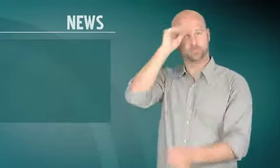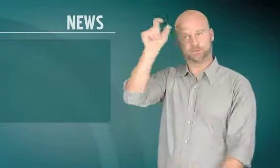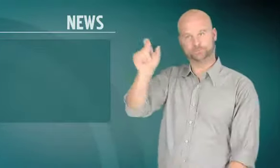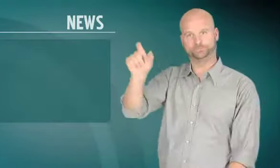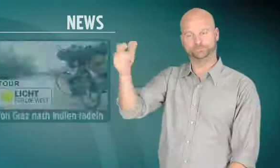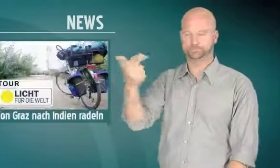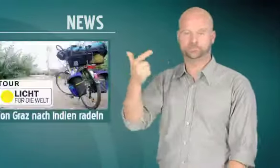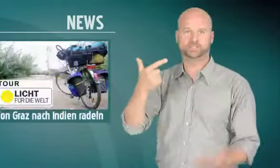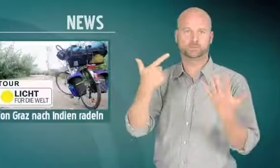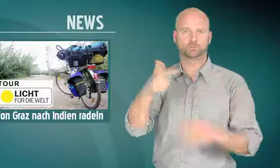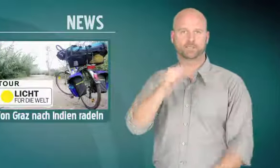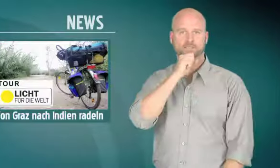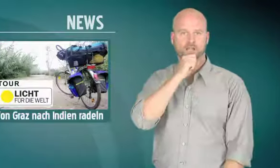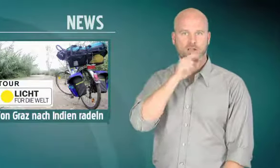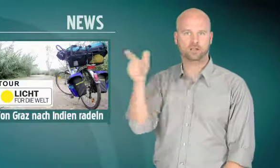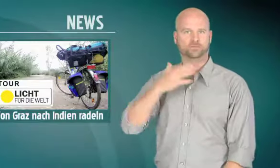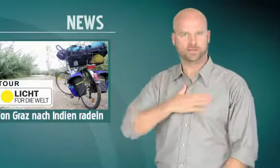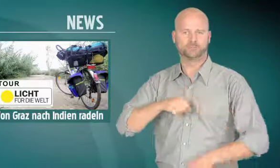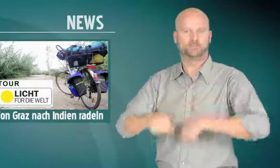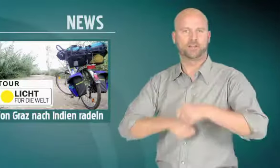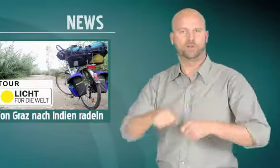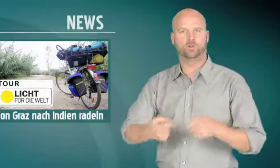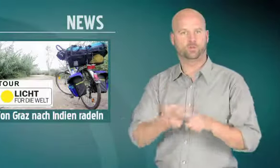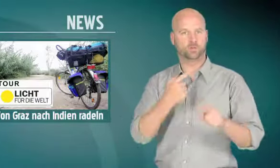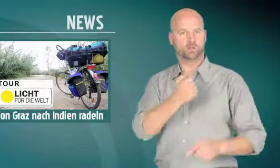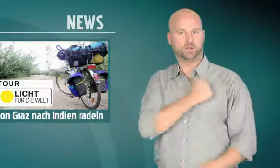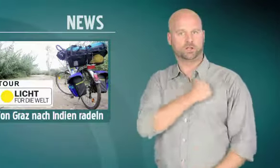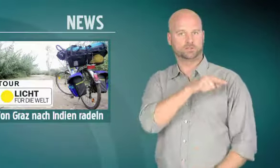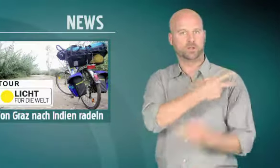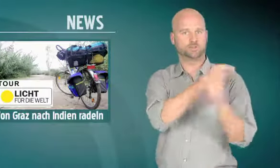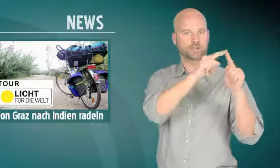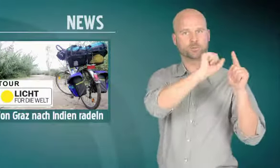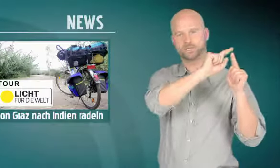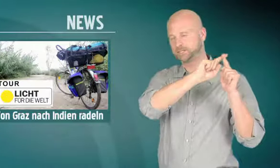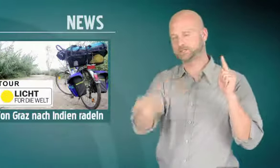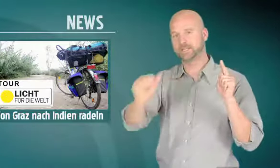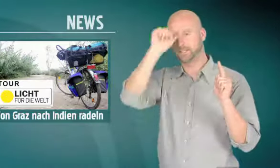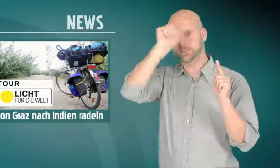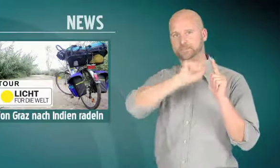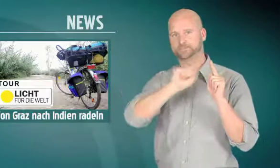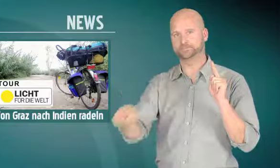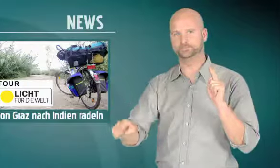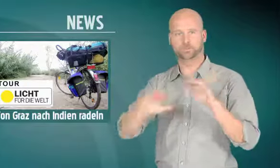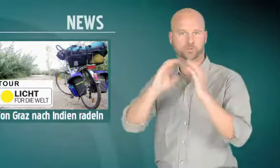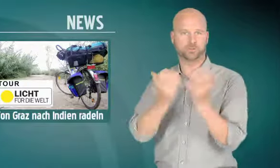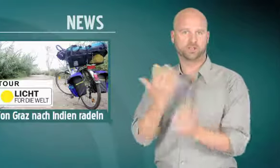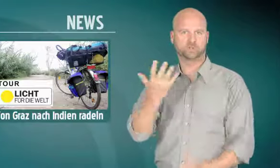2 Österreicher, beide 27 Jahre alt und begnadete Radfahrer, möchten von Graz bis nach Indien radeln, was